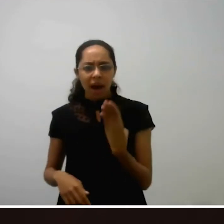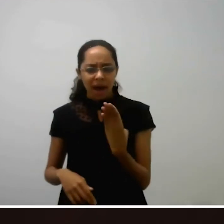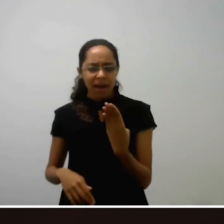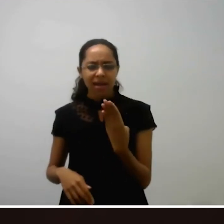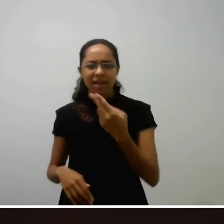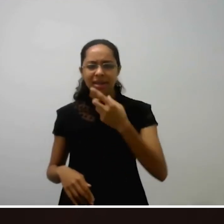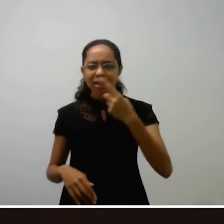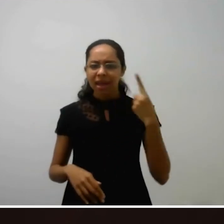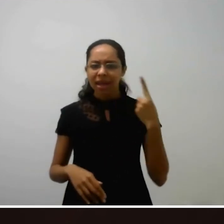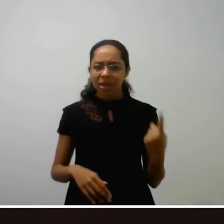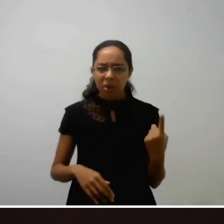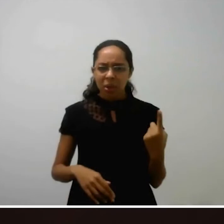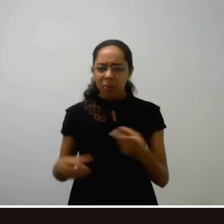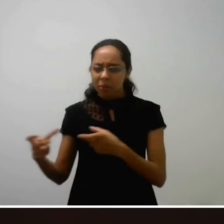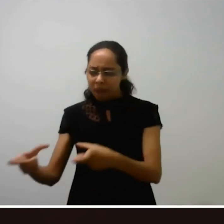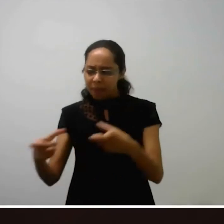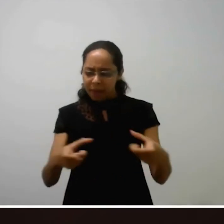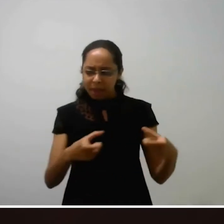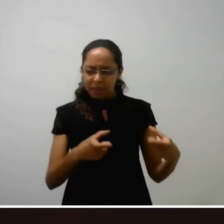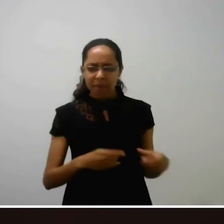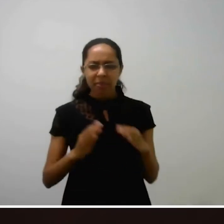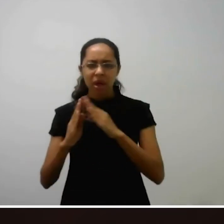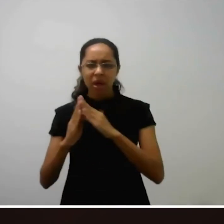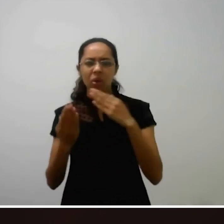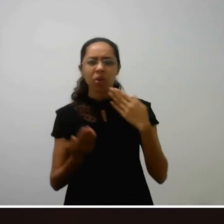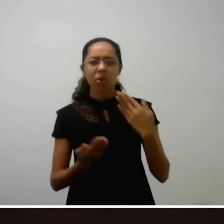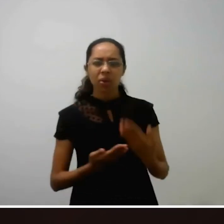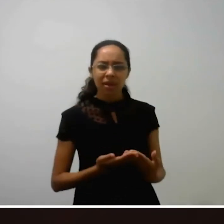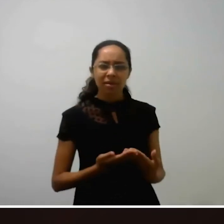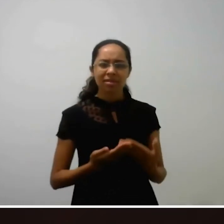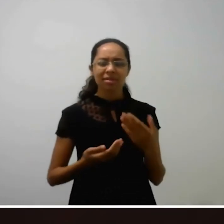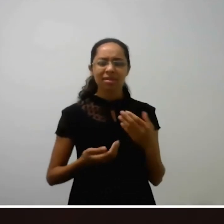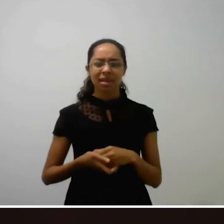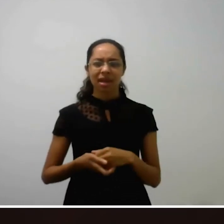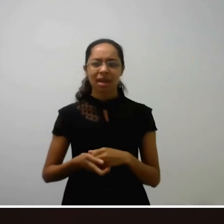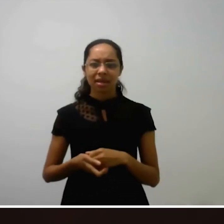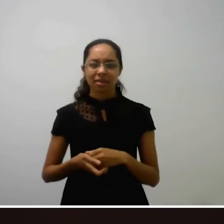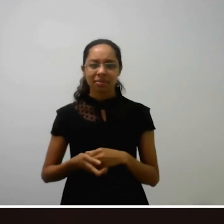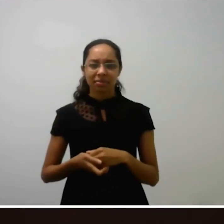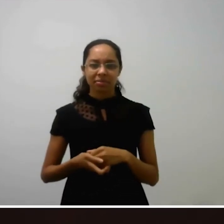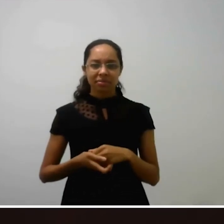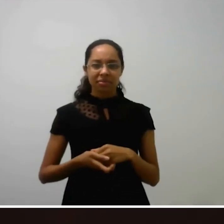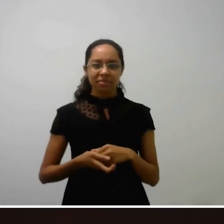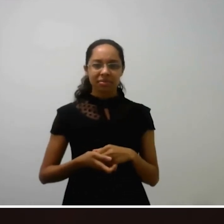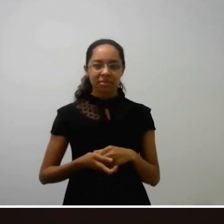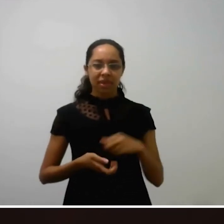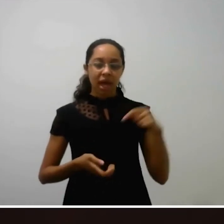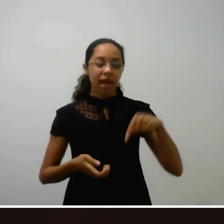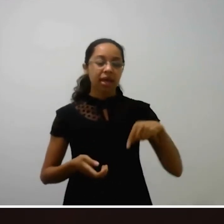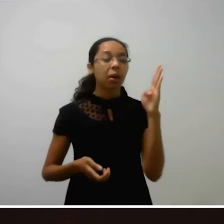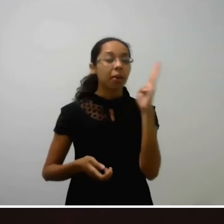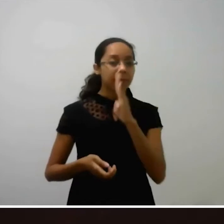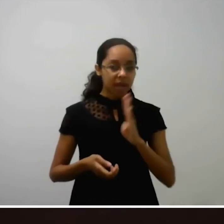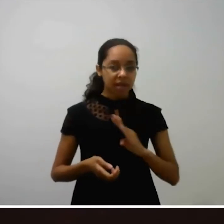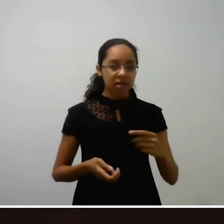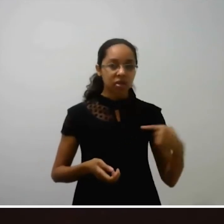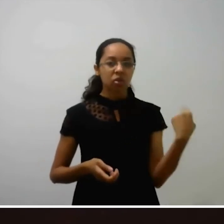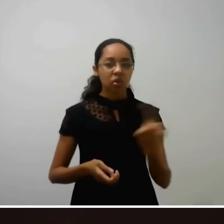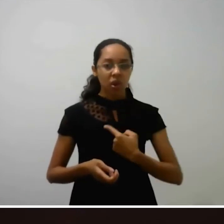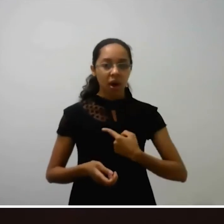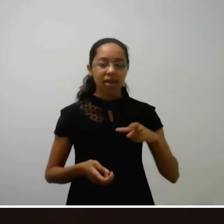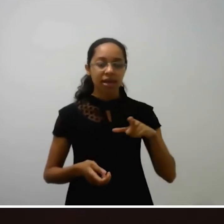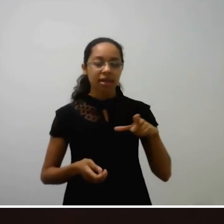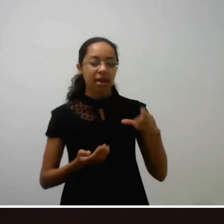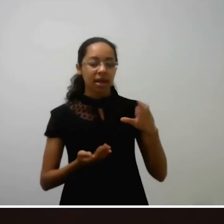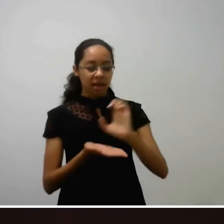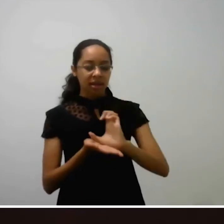Nós temos no Brasil, 11 SEAPs, né? Eles já tinham 41. Desde a Inglaterra até o sul da Itália e